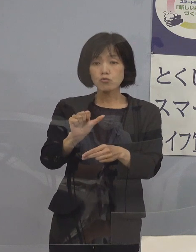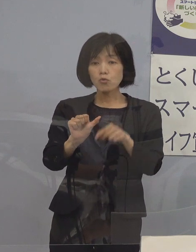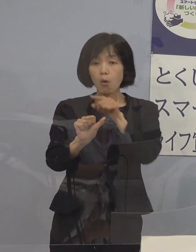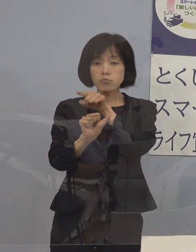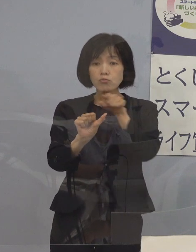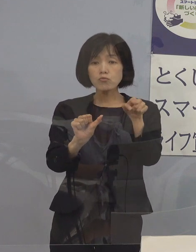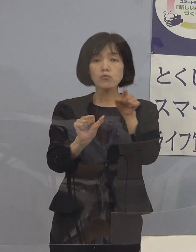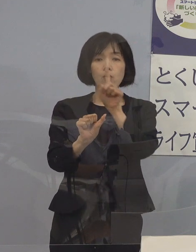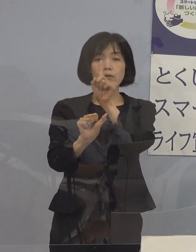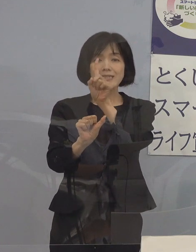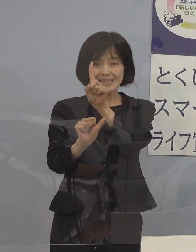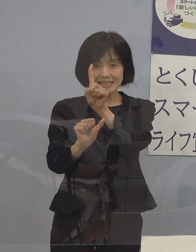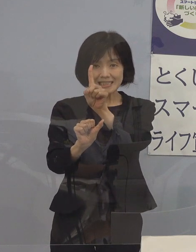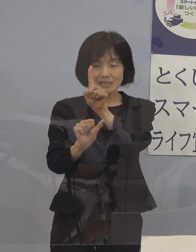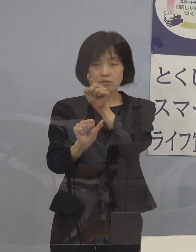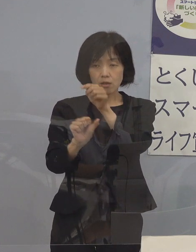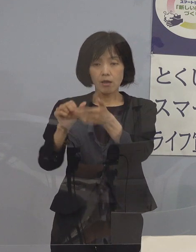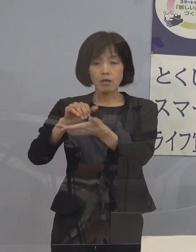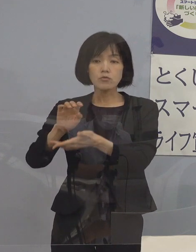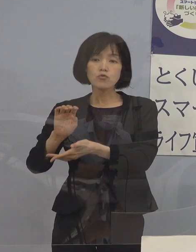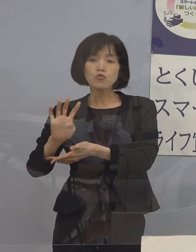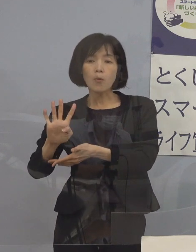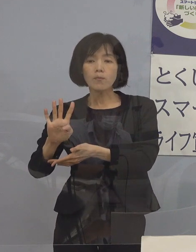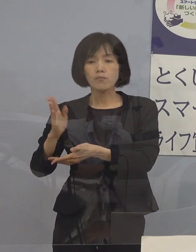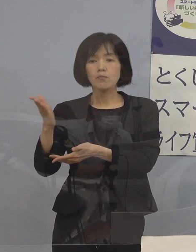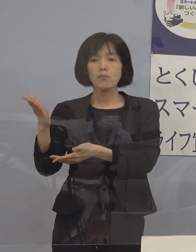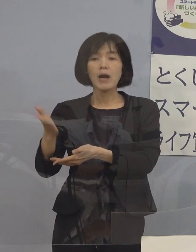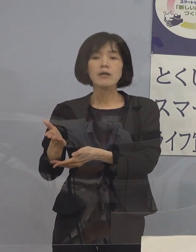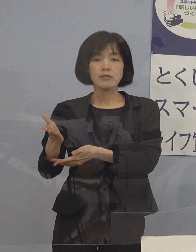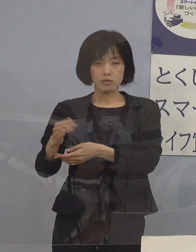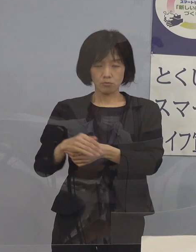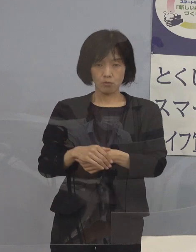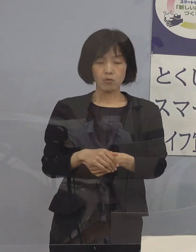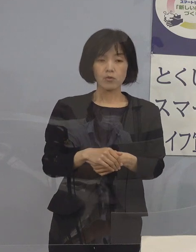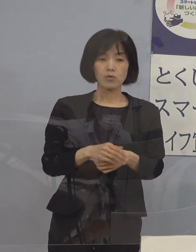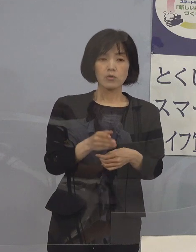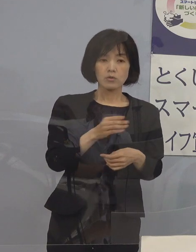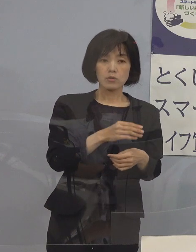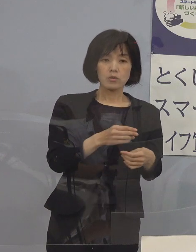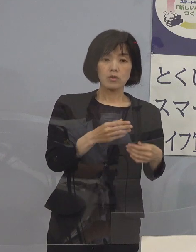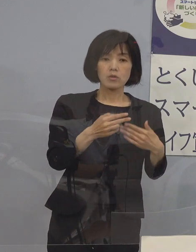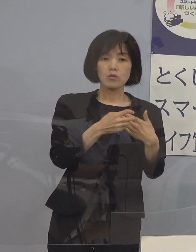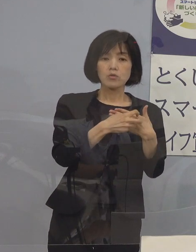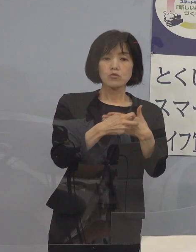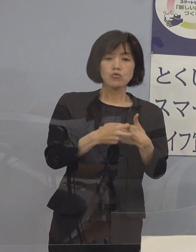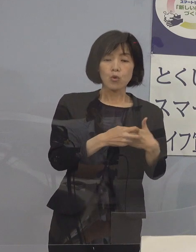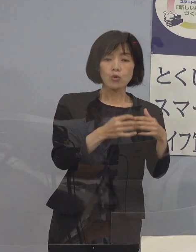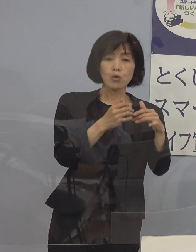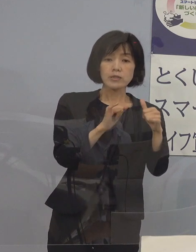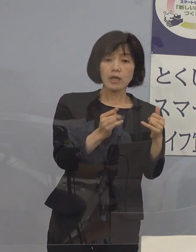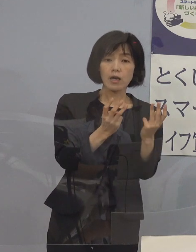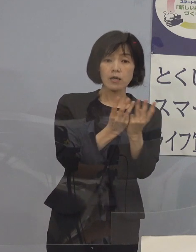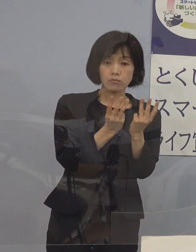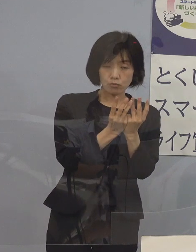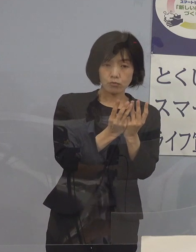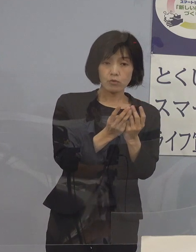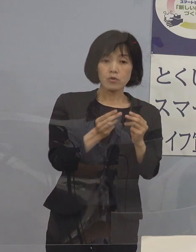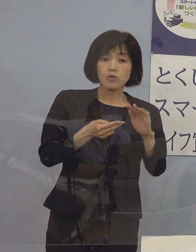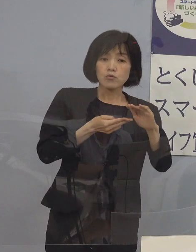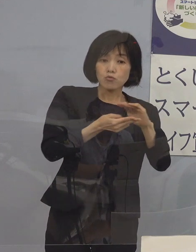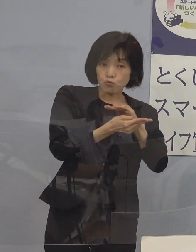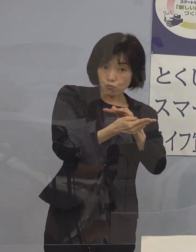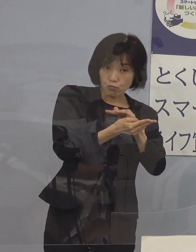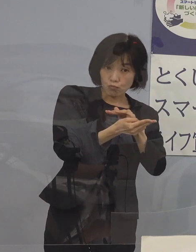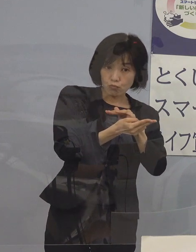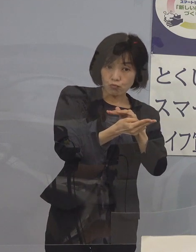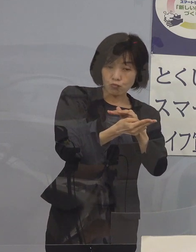25分の1、 4%。 そして次に療養者数、つまり入院の方